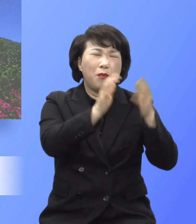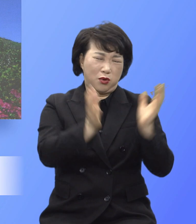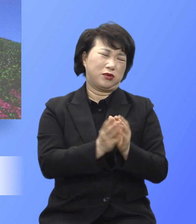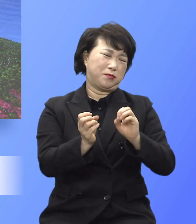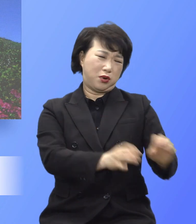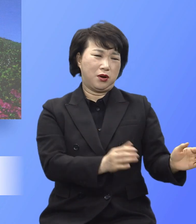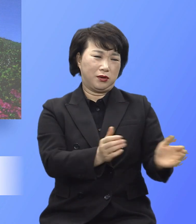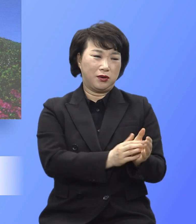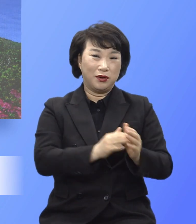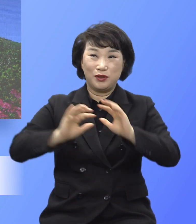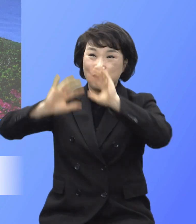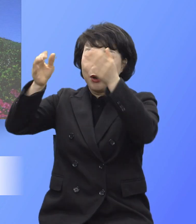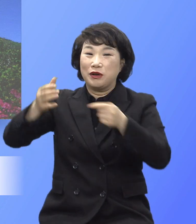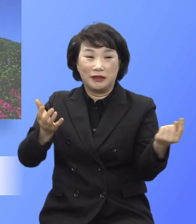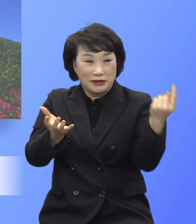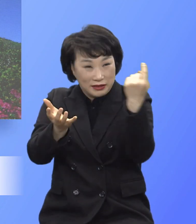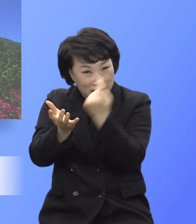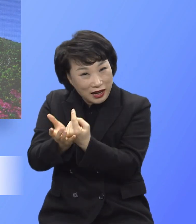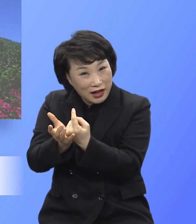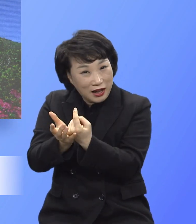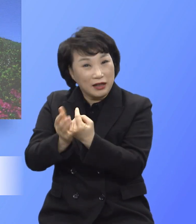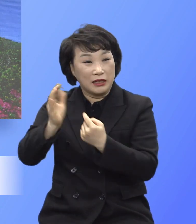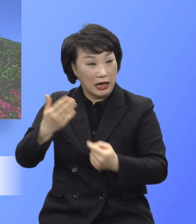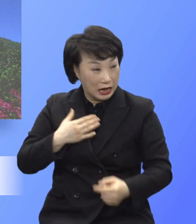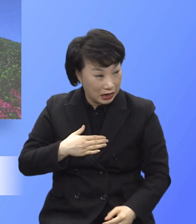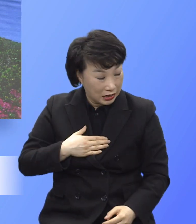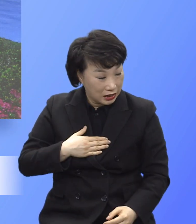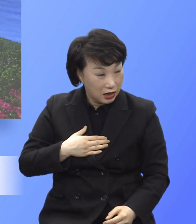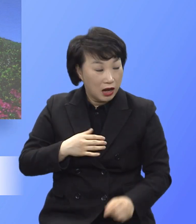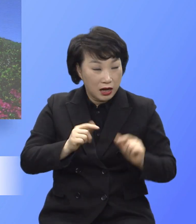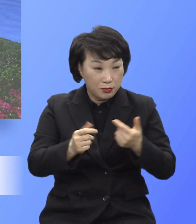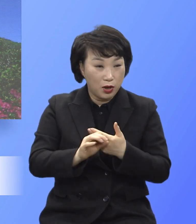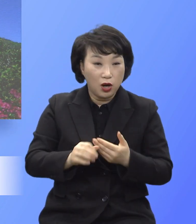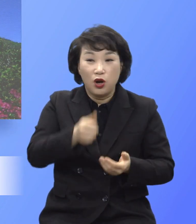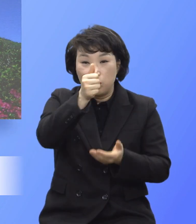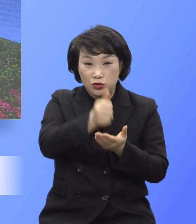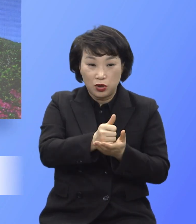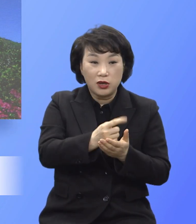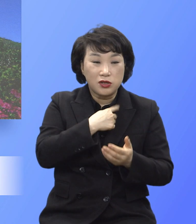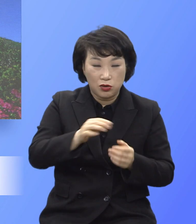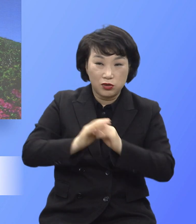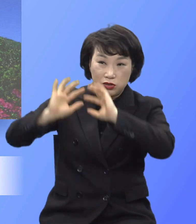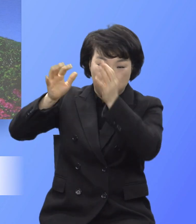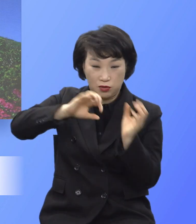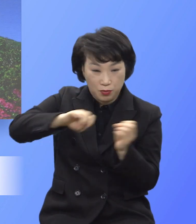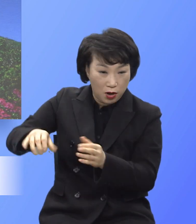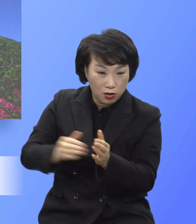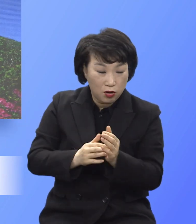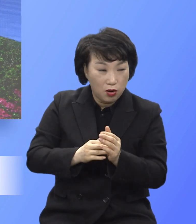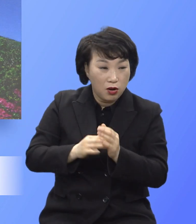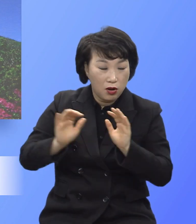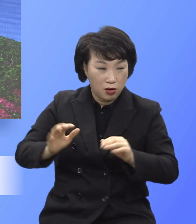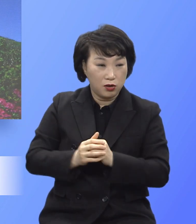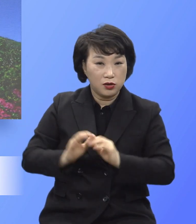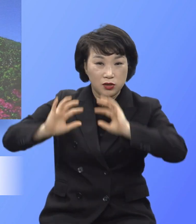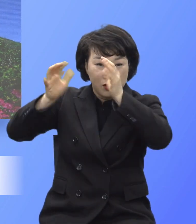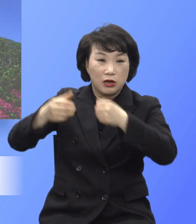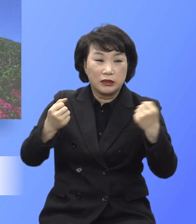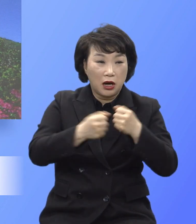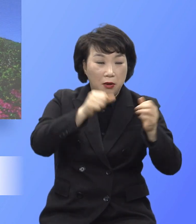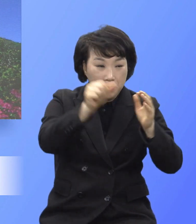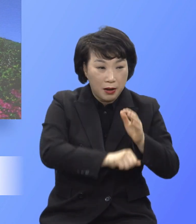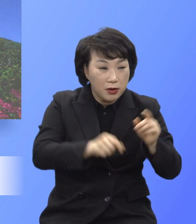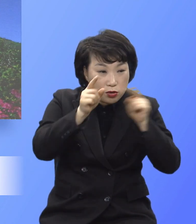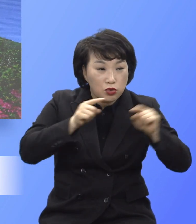포기하고 천국 안에 들어오겠느냐 아니면 죄로 천국을 대적하고 너는 천국과 싸워서 패배하고